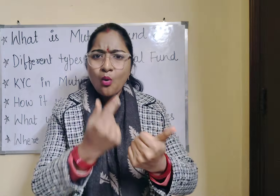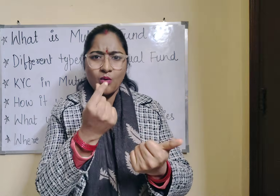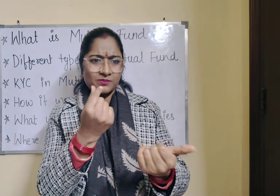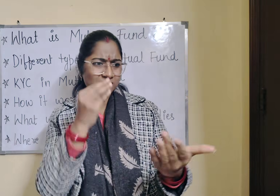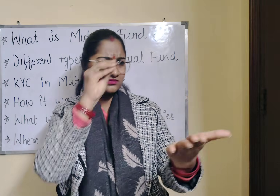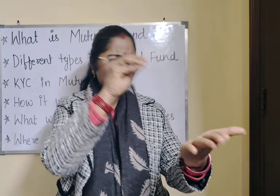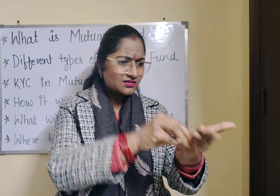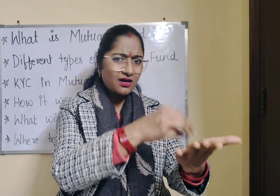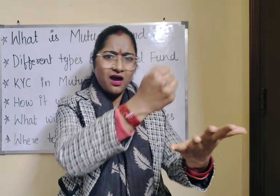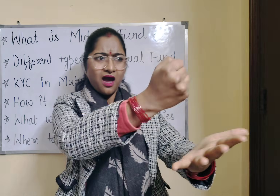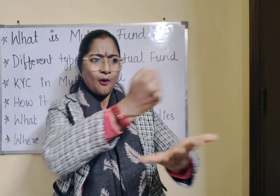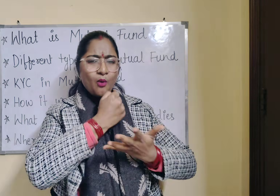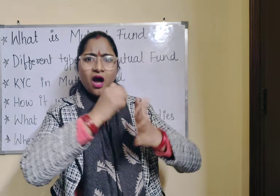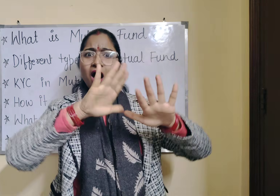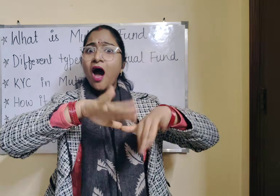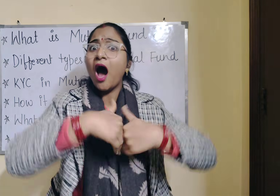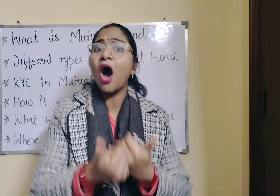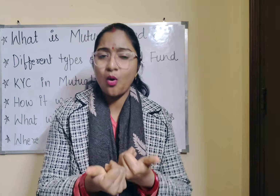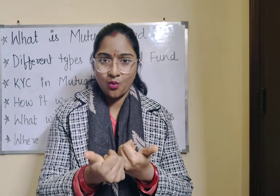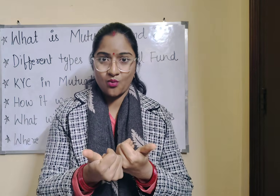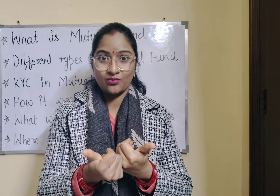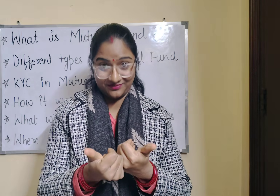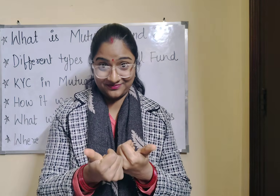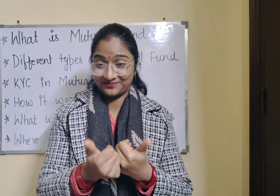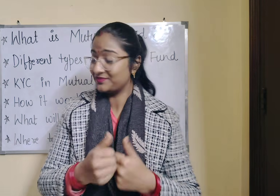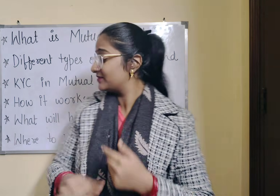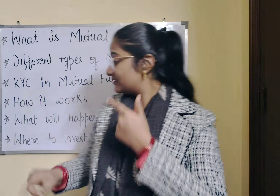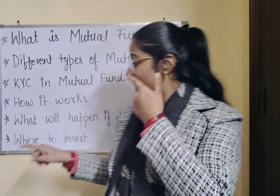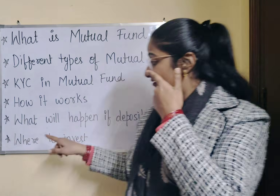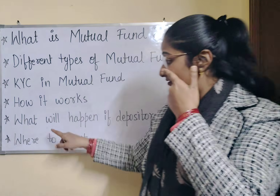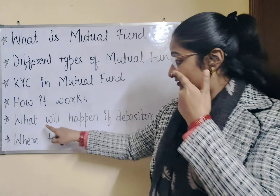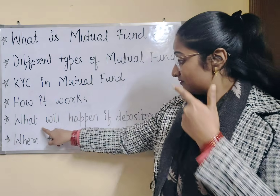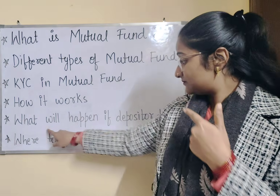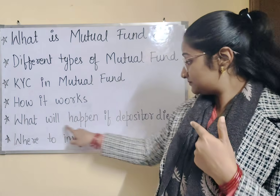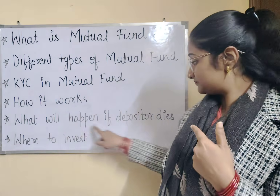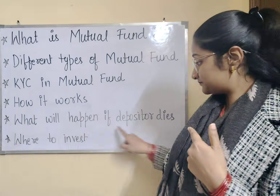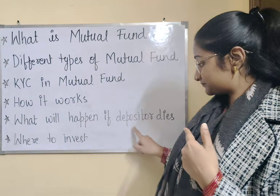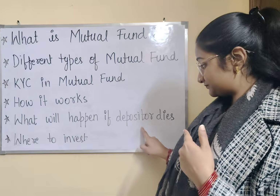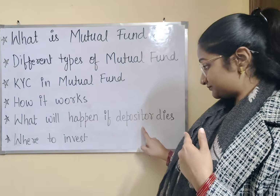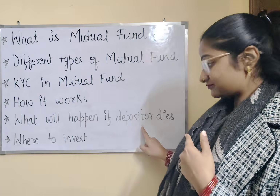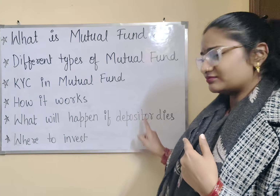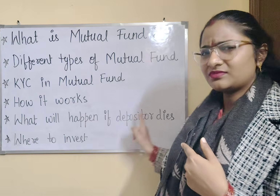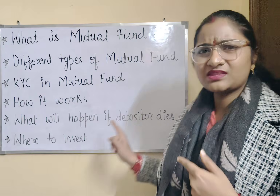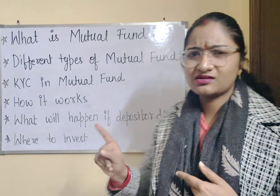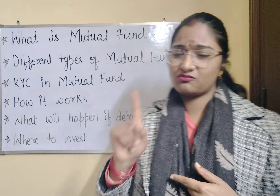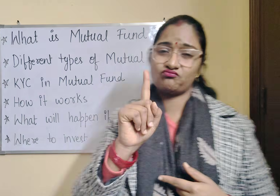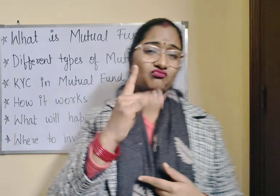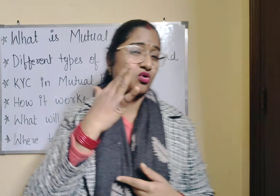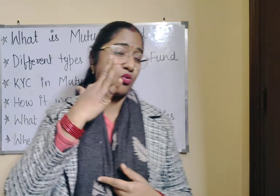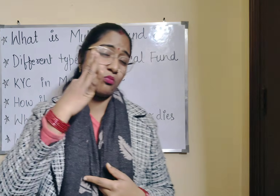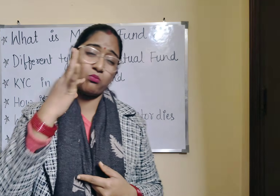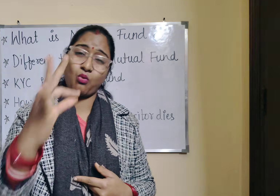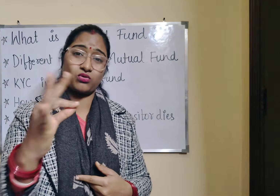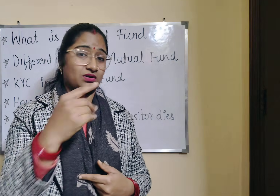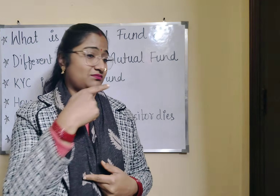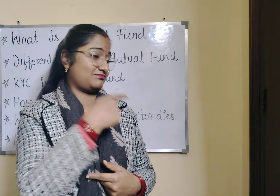सोचेंगे कि वो कैसे ग्रोथ करता है, अब मैंने पैसे डिपॉजिट करे मुझे कैसे रिटर्न मिलेगा, हाउ इट वर्क्स। और एक